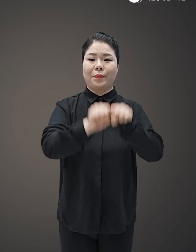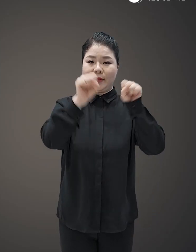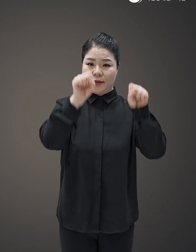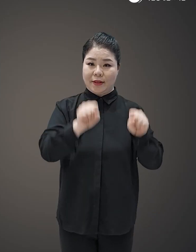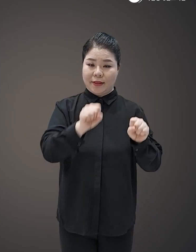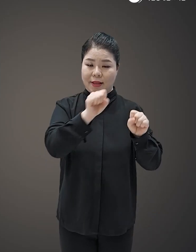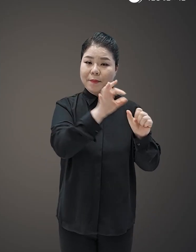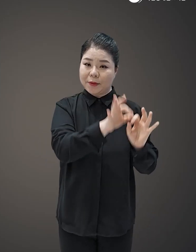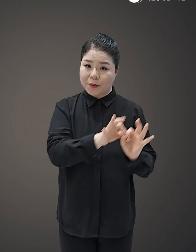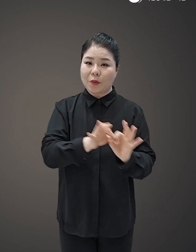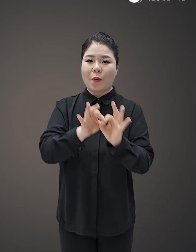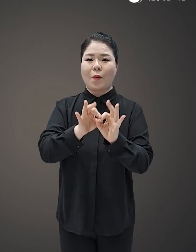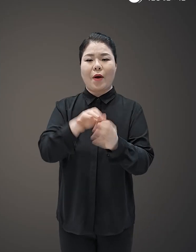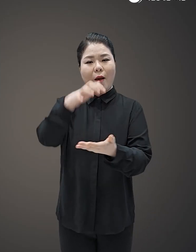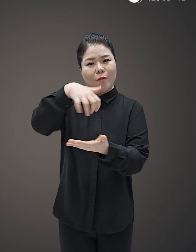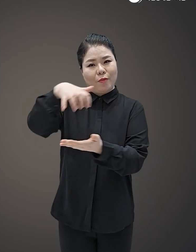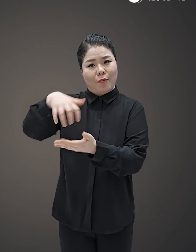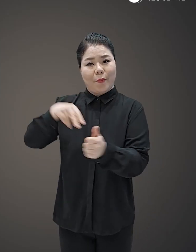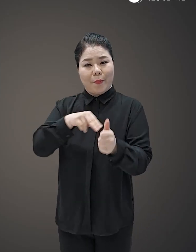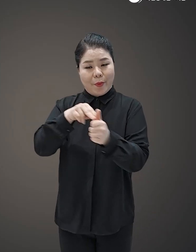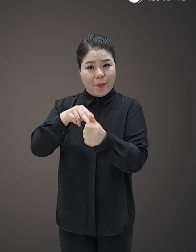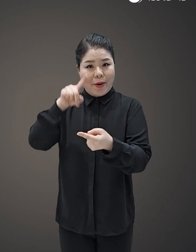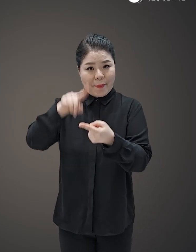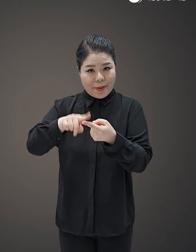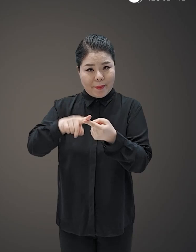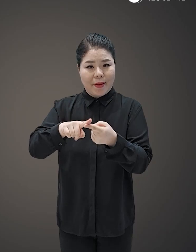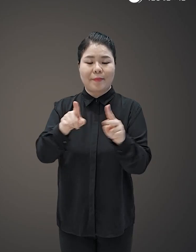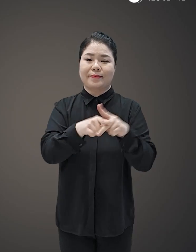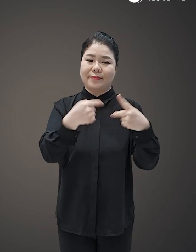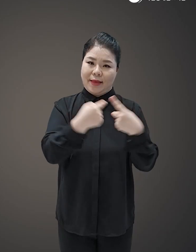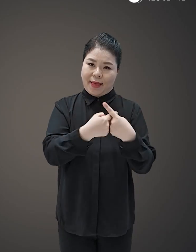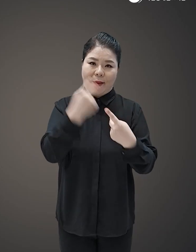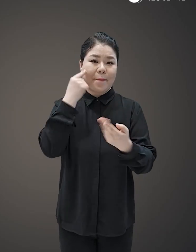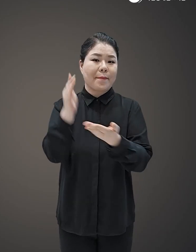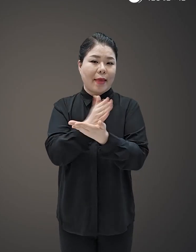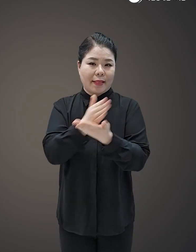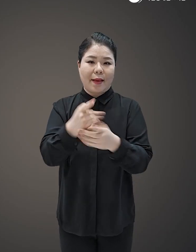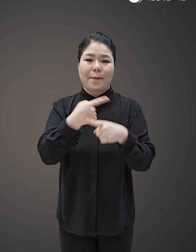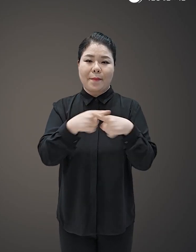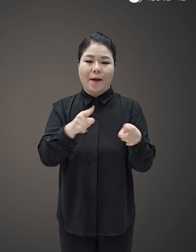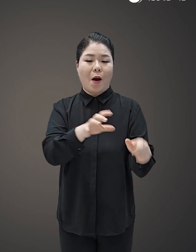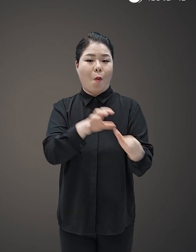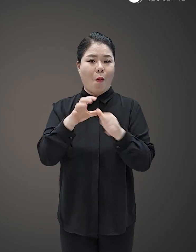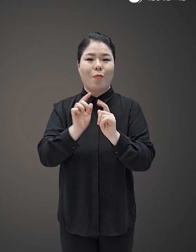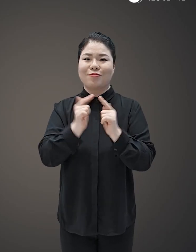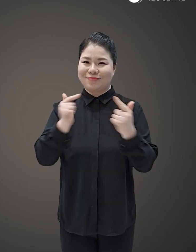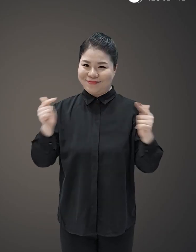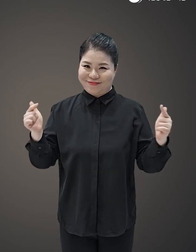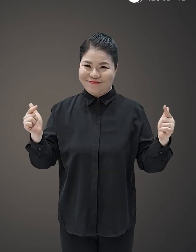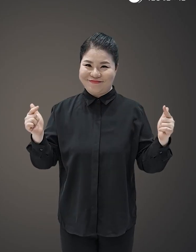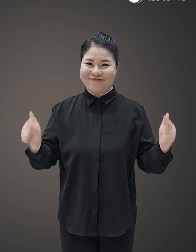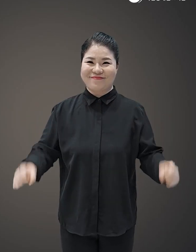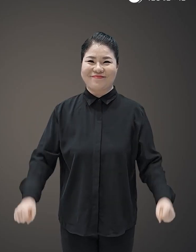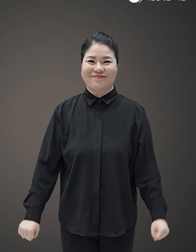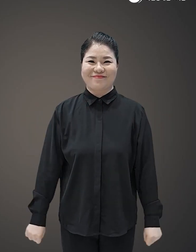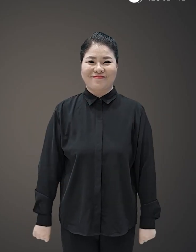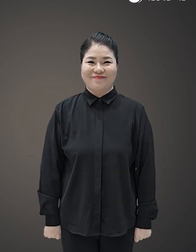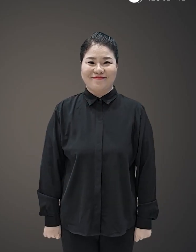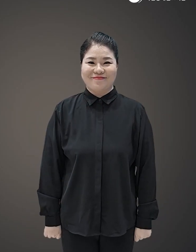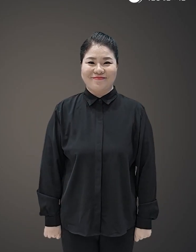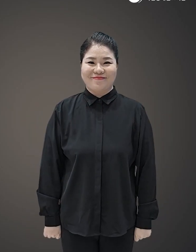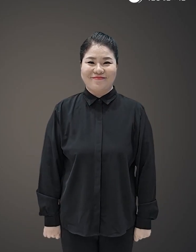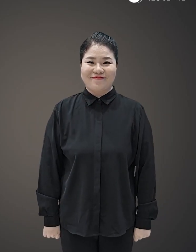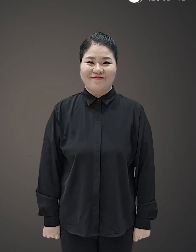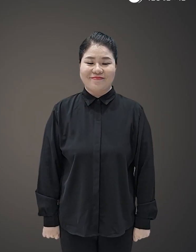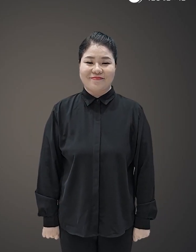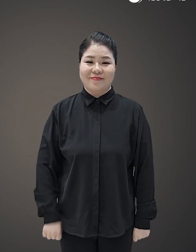활용 능력뿐 아니라 디지털 플랫폼을 통해 얻게 되는 정보에 대한 이해, 판단, 평가, 활용 등의